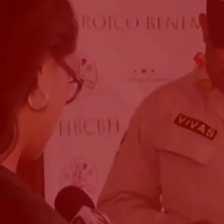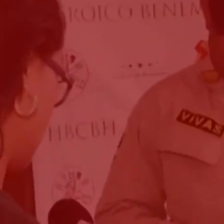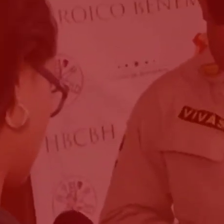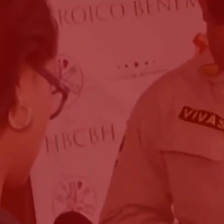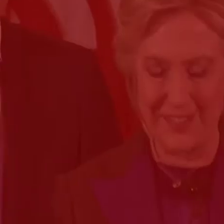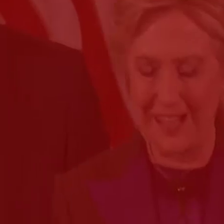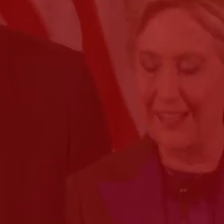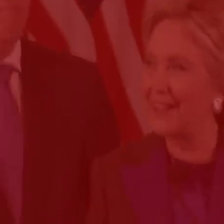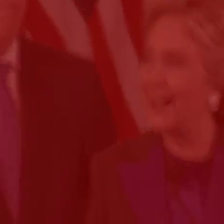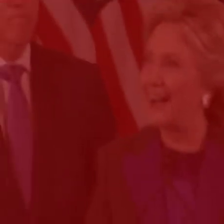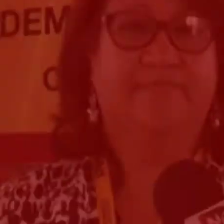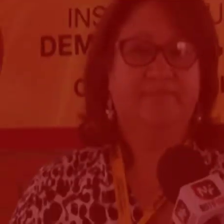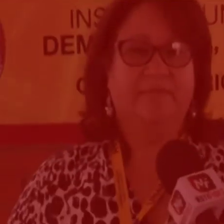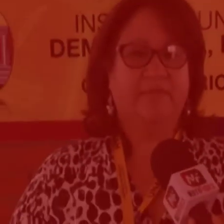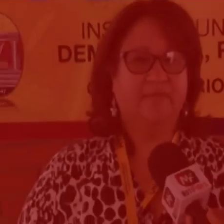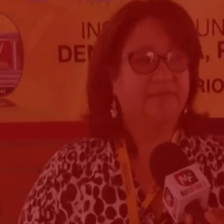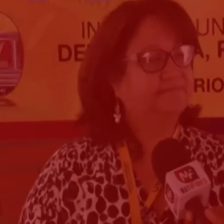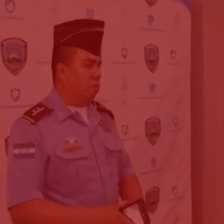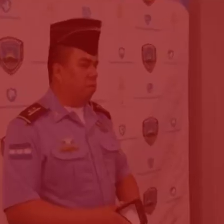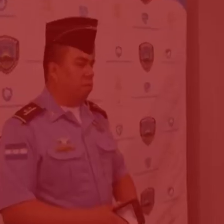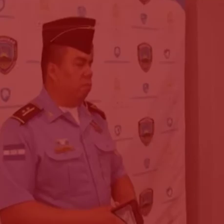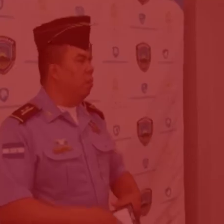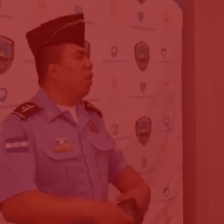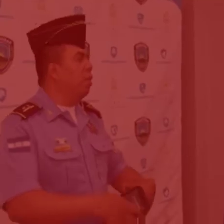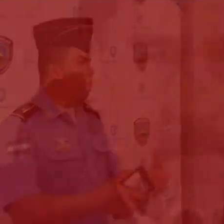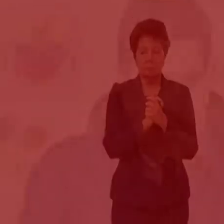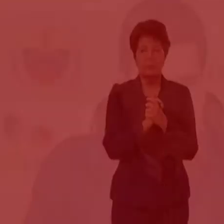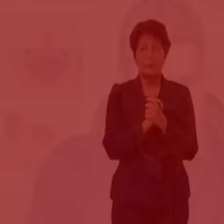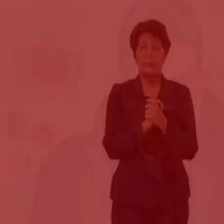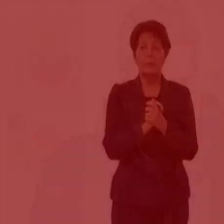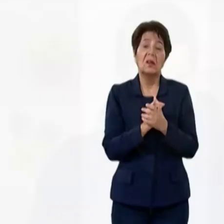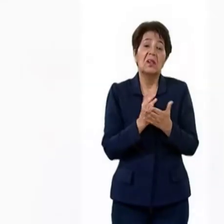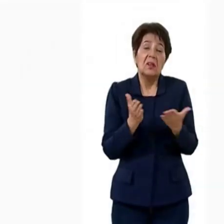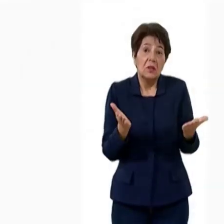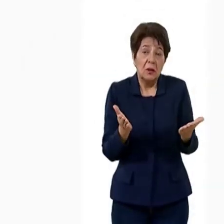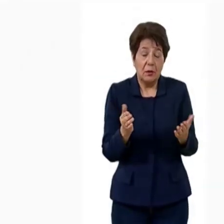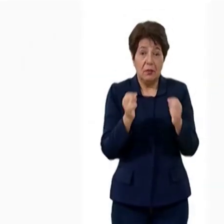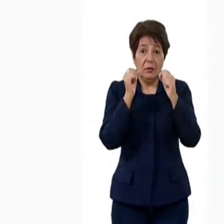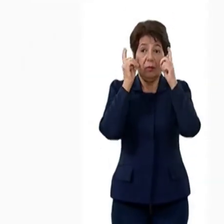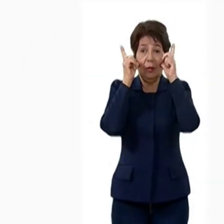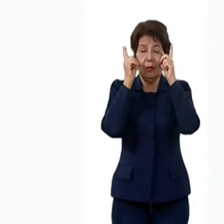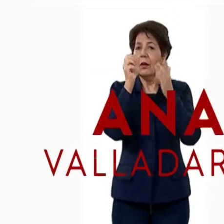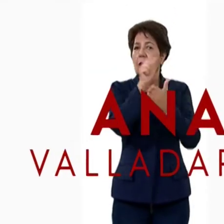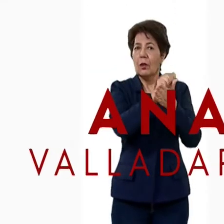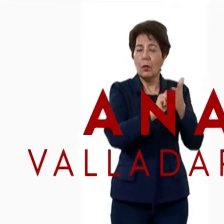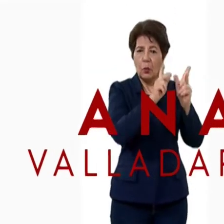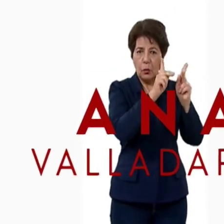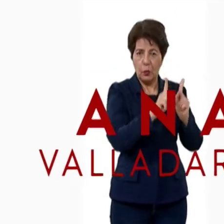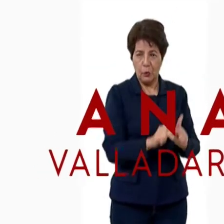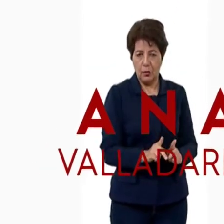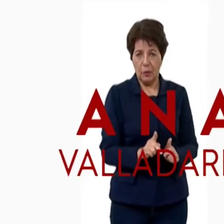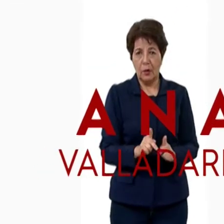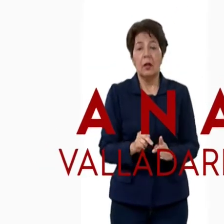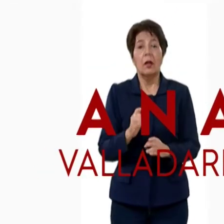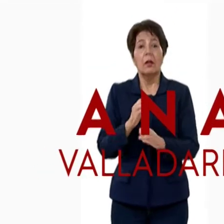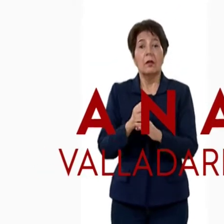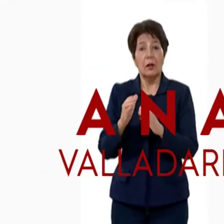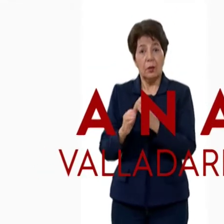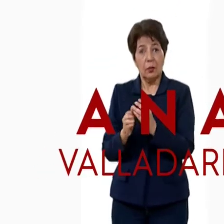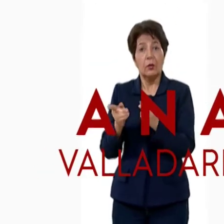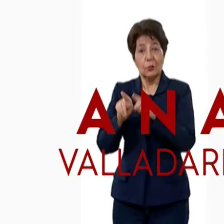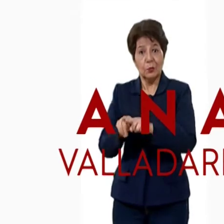nacionales e internacionales más importantes de la semana presentado por ana valladares